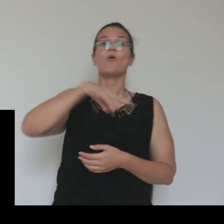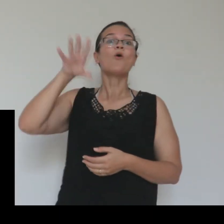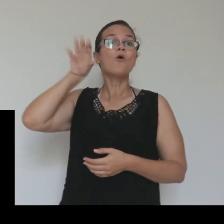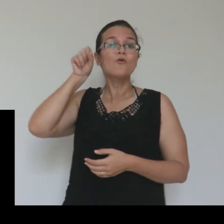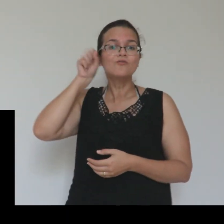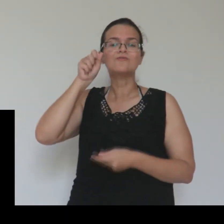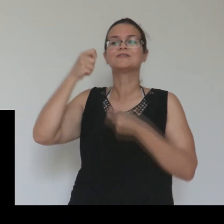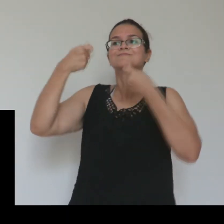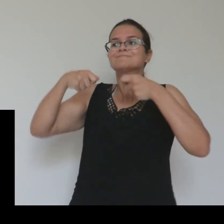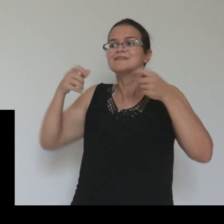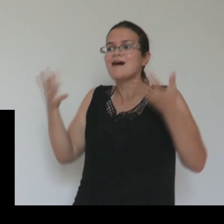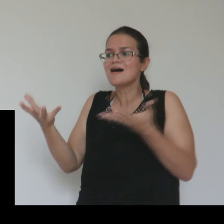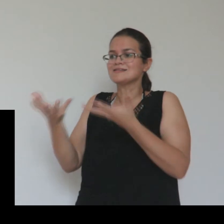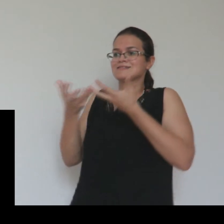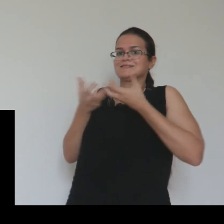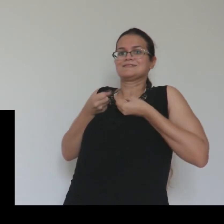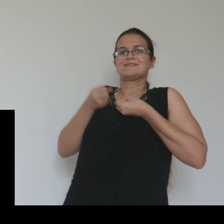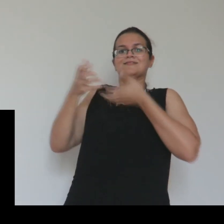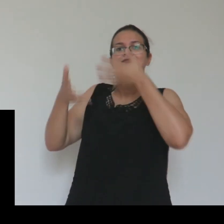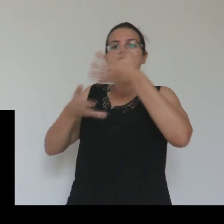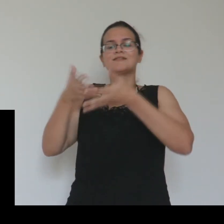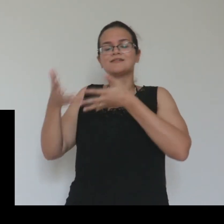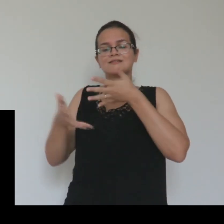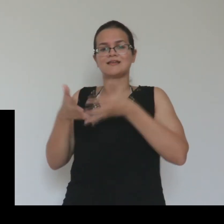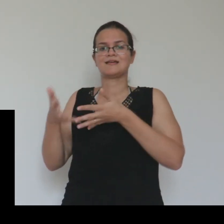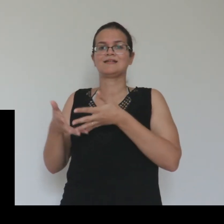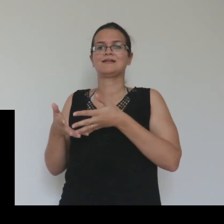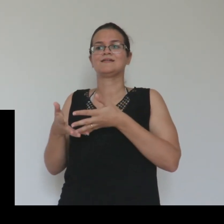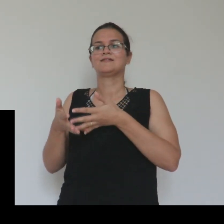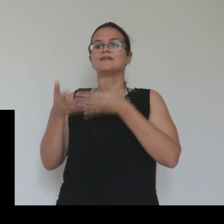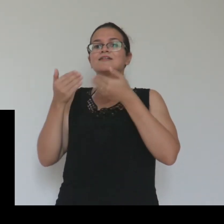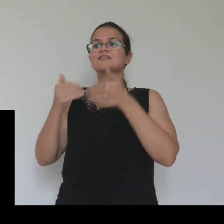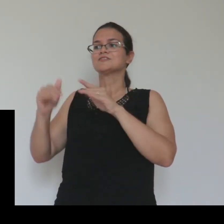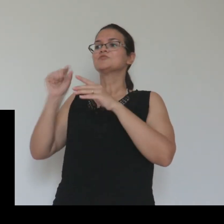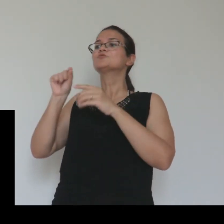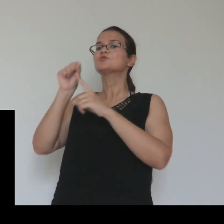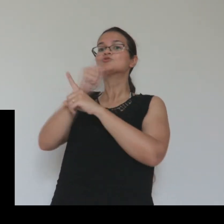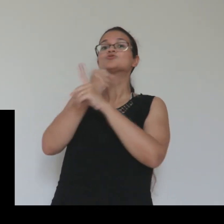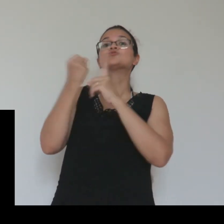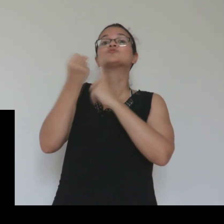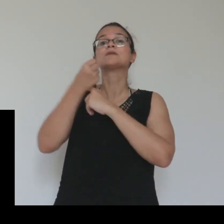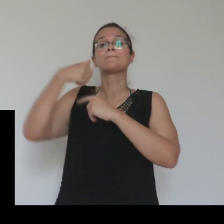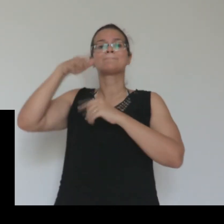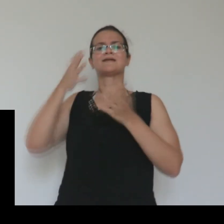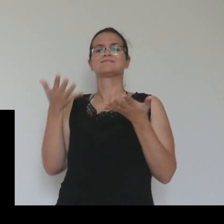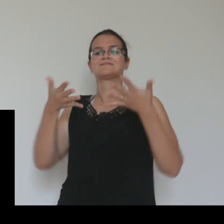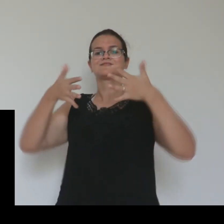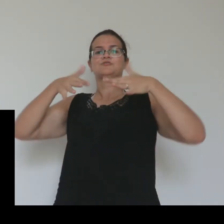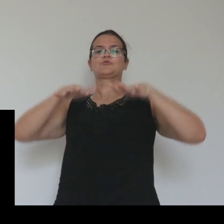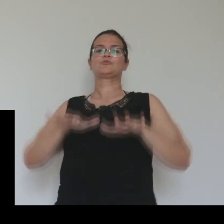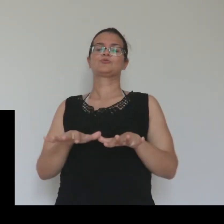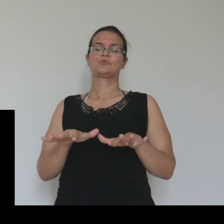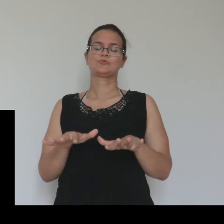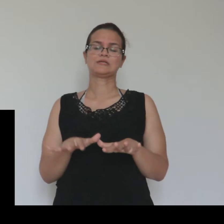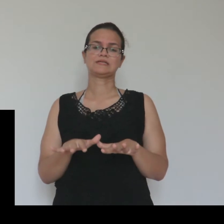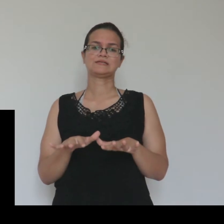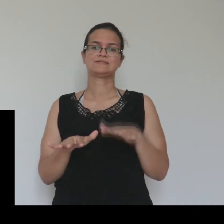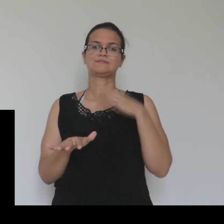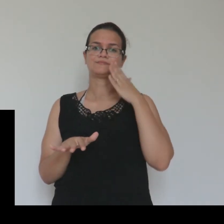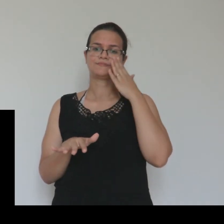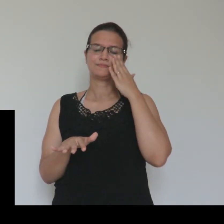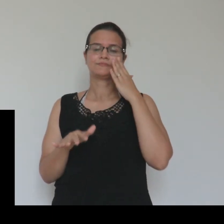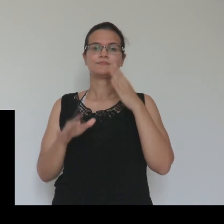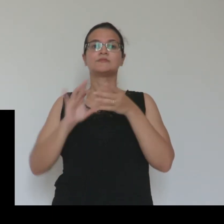uma sociedade mais inclusiva, deixar uma sociedade mais inclusiva,